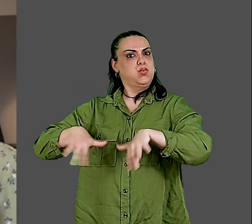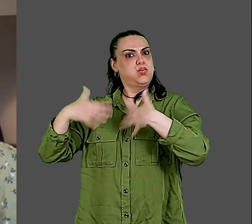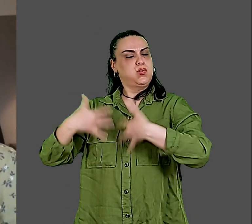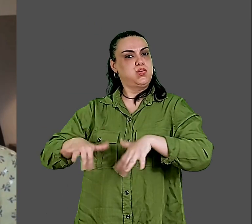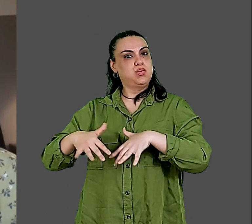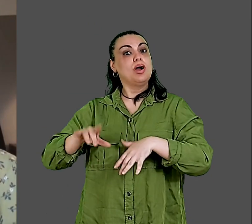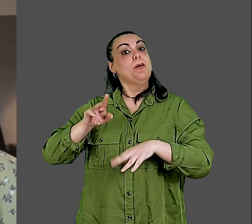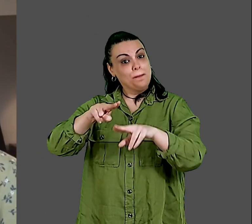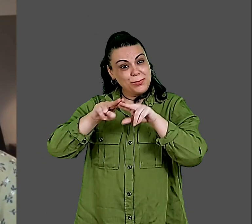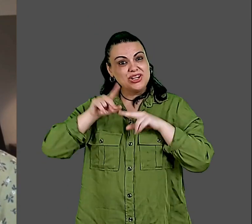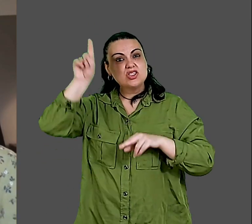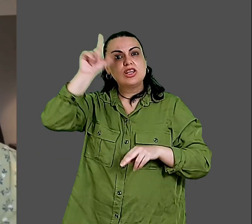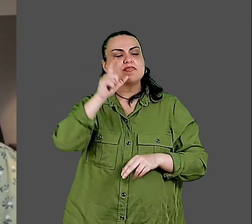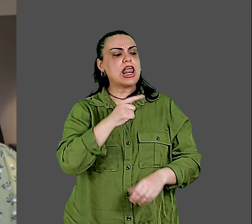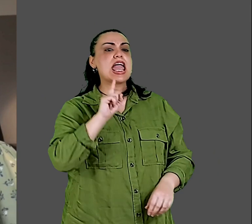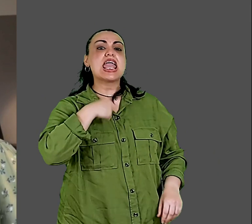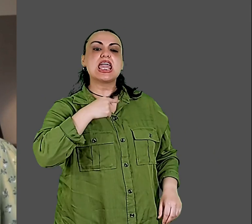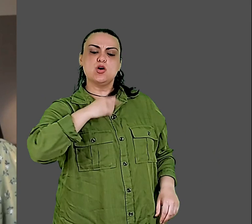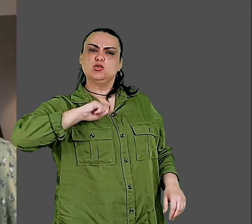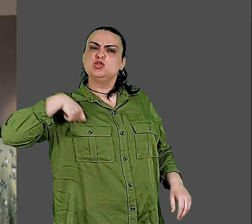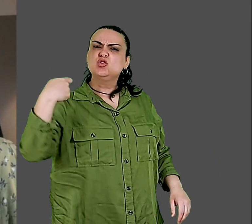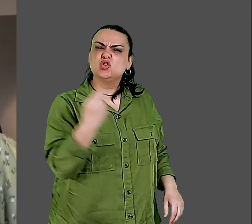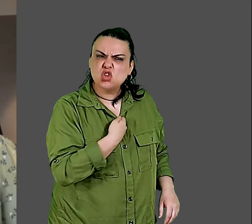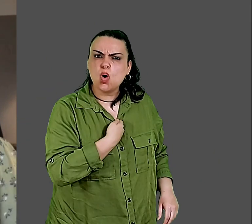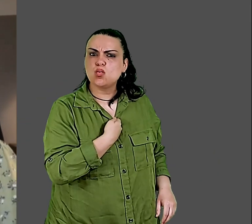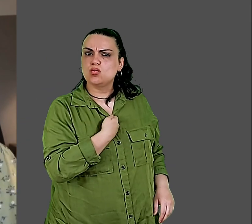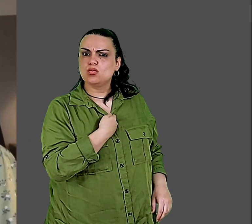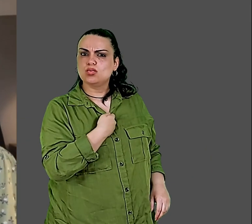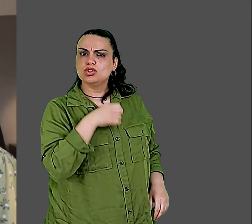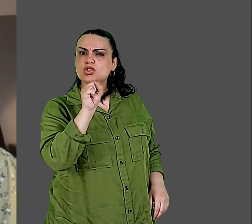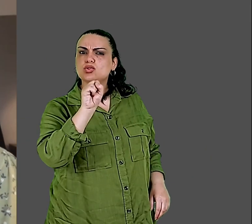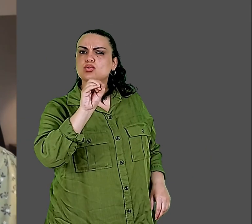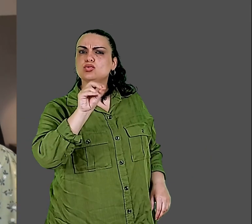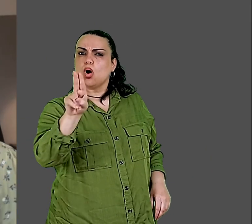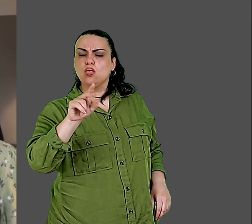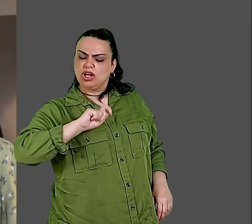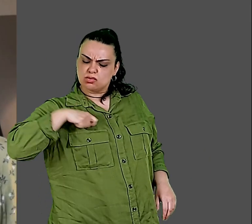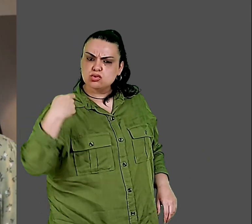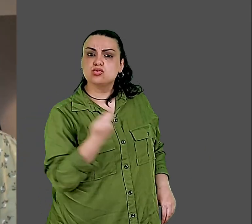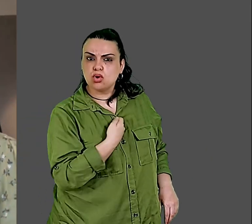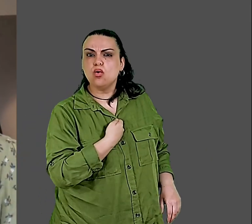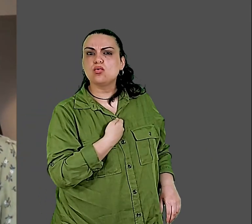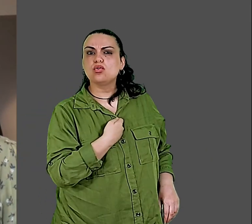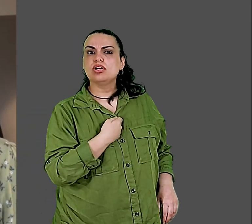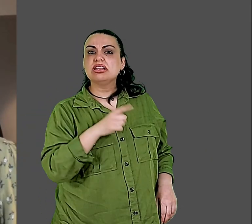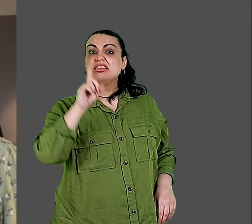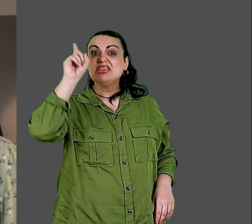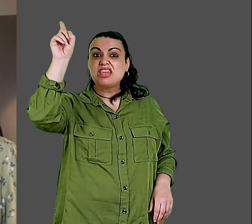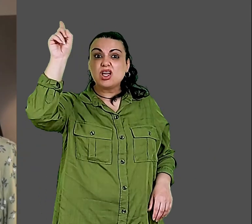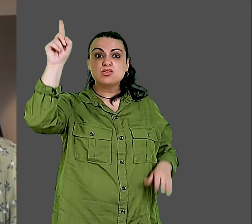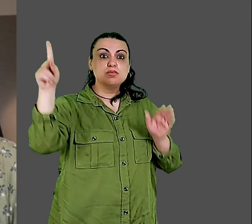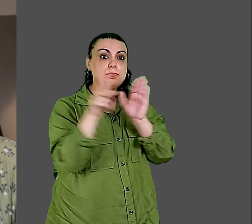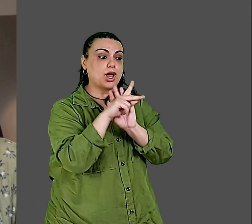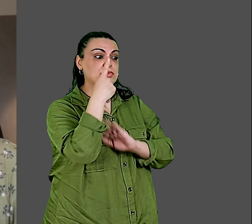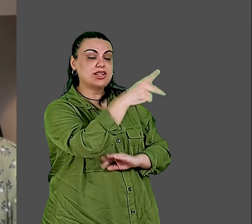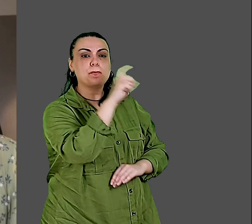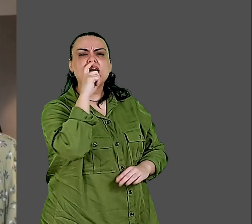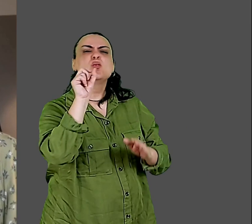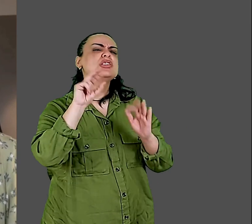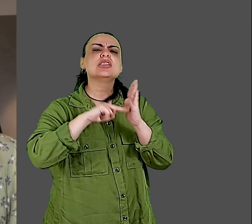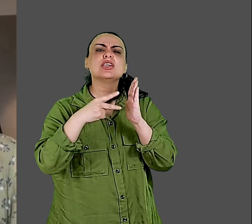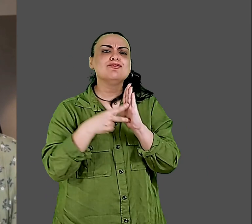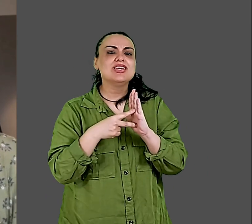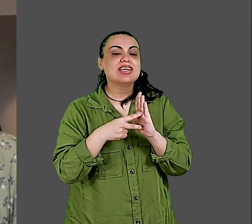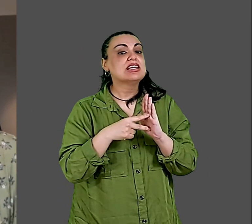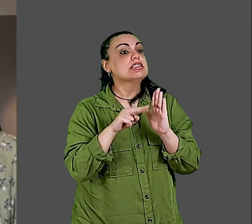diz: eu sou o Deus de teu pai. Sabe o que isso significa? Eu tenho crédito com a tua casa, eu